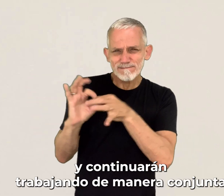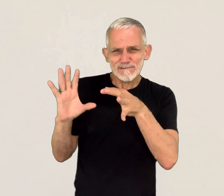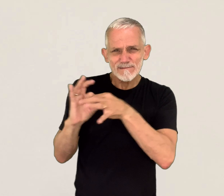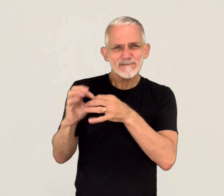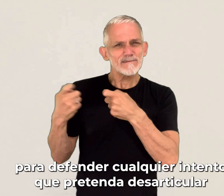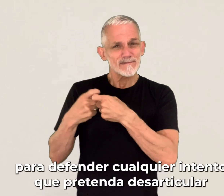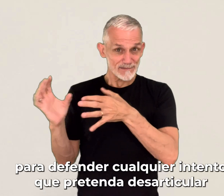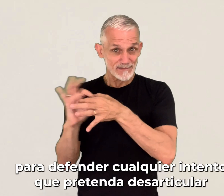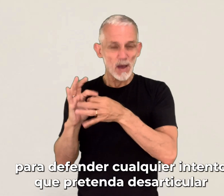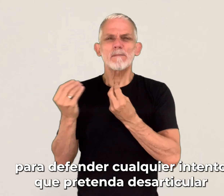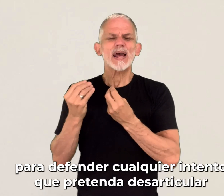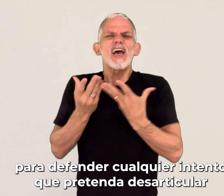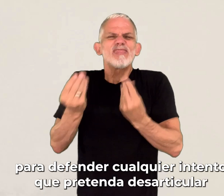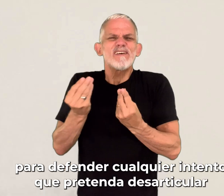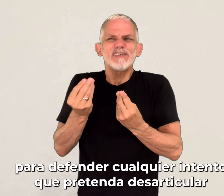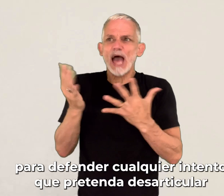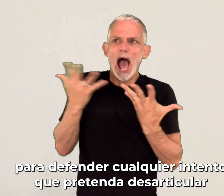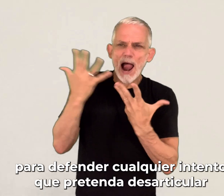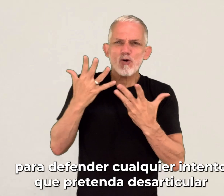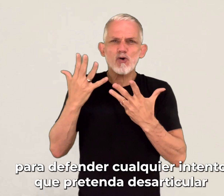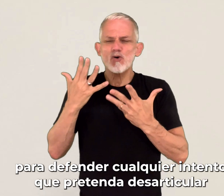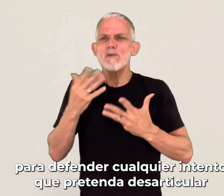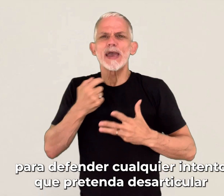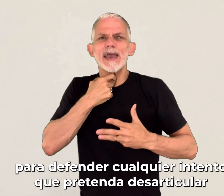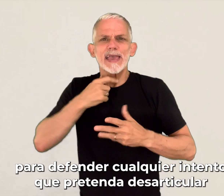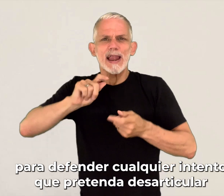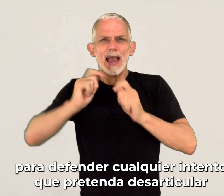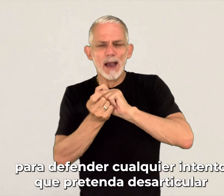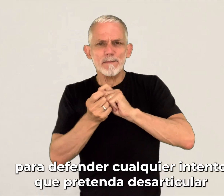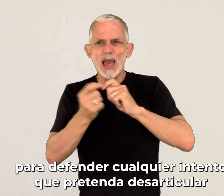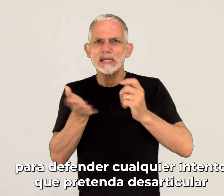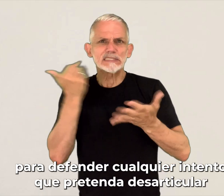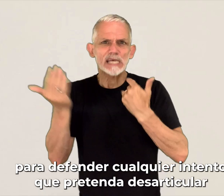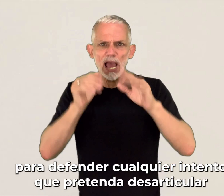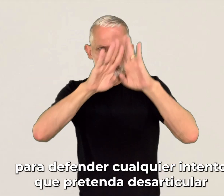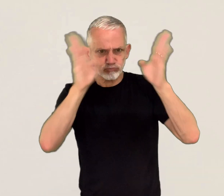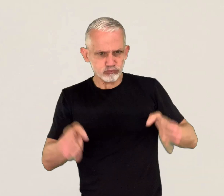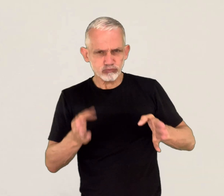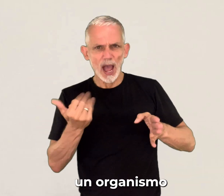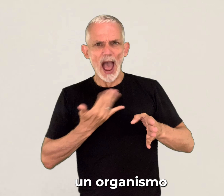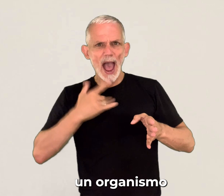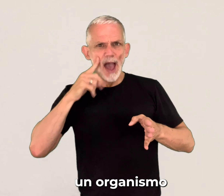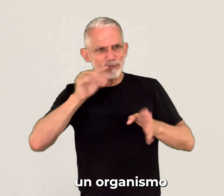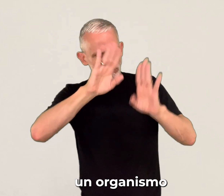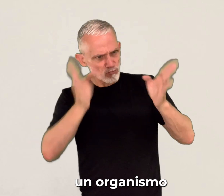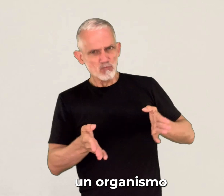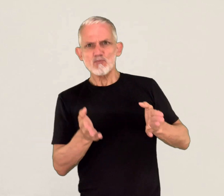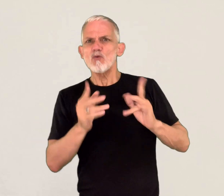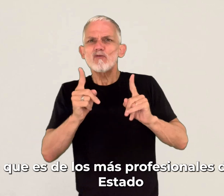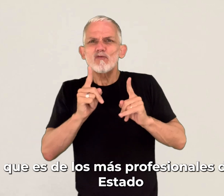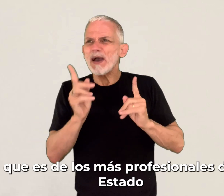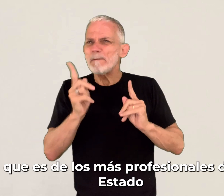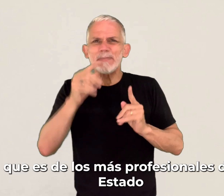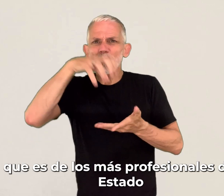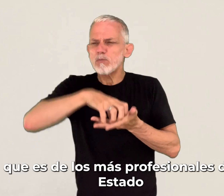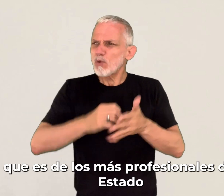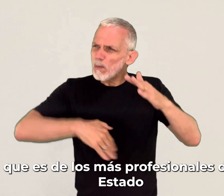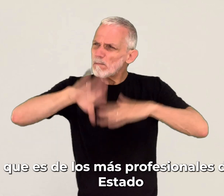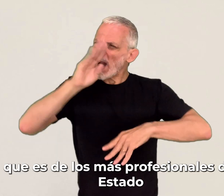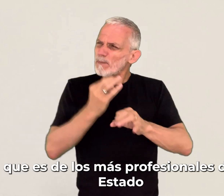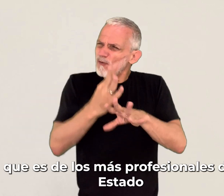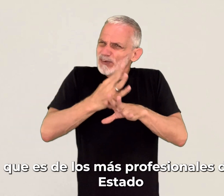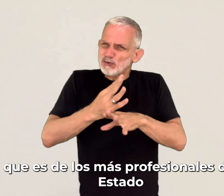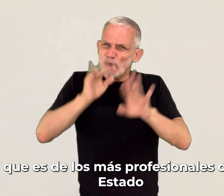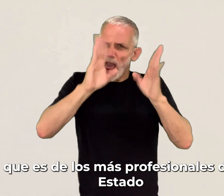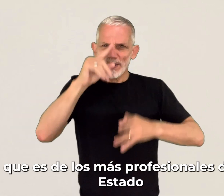conjunta para defender cualquier intento que pretenda desarticular un organismo que es de los